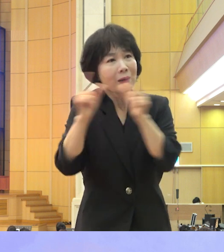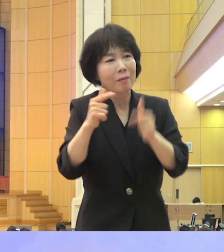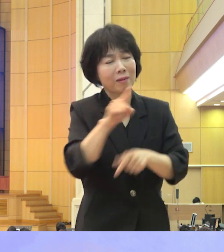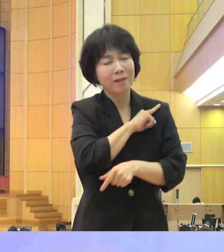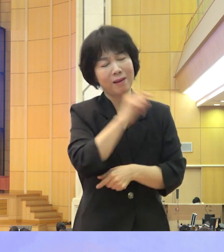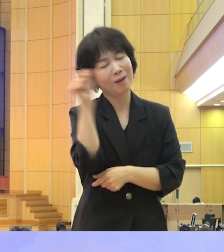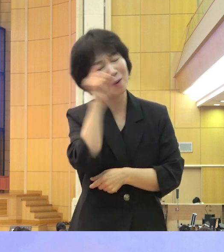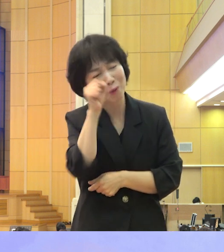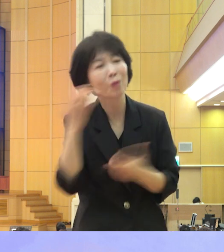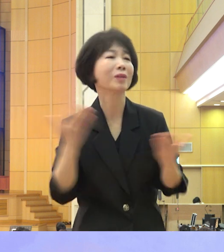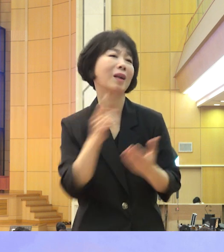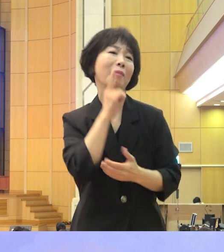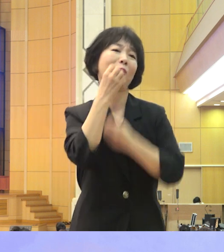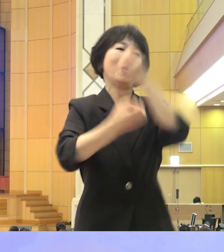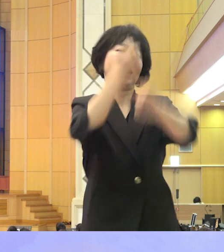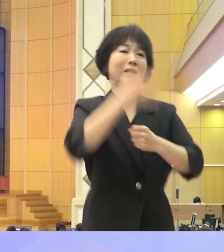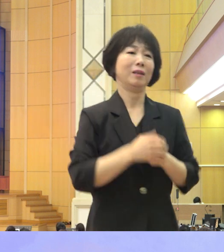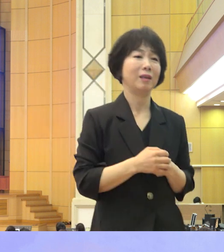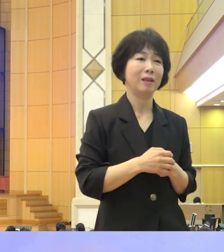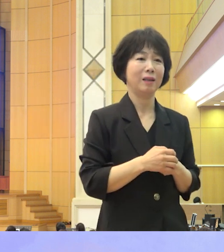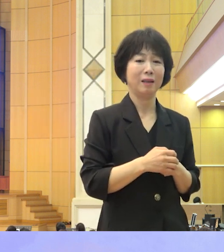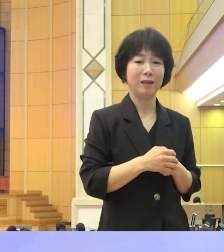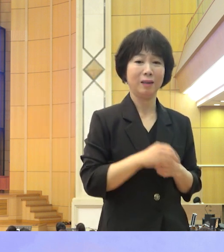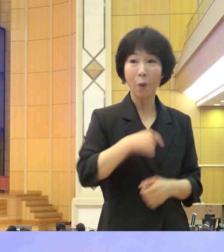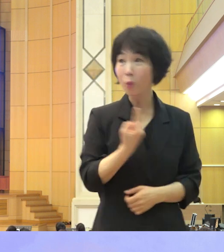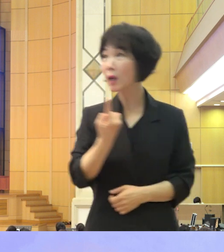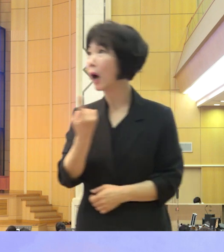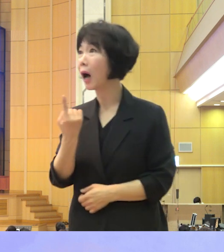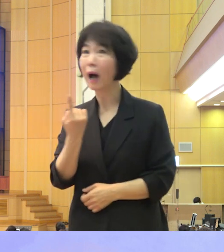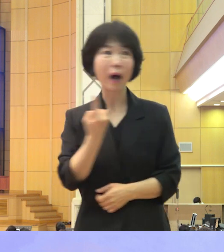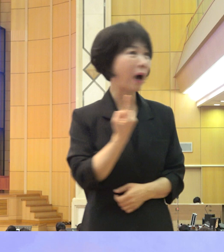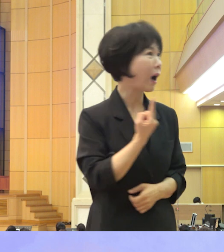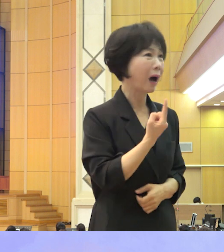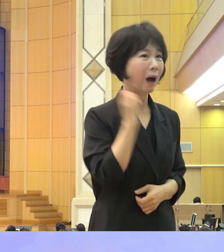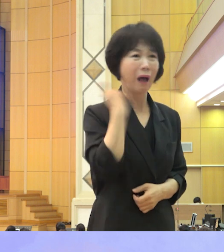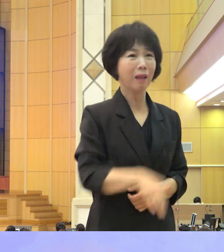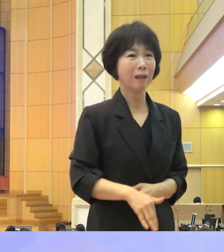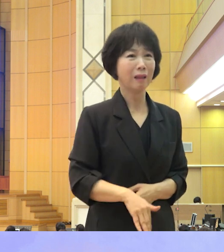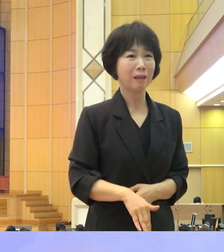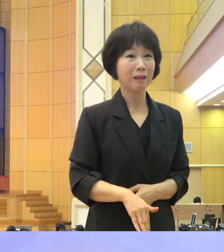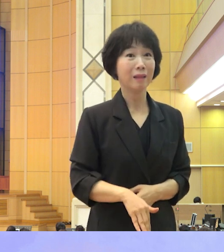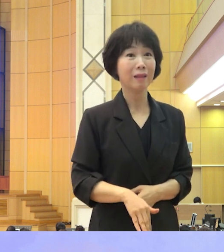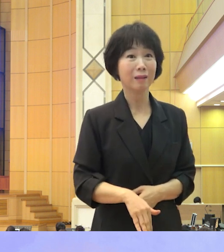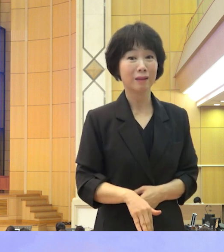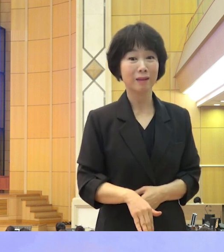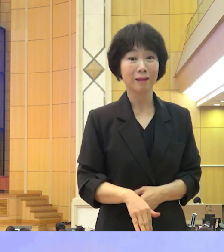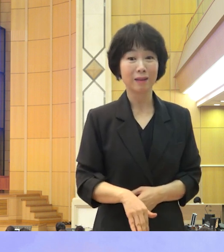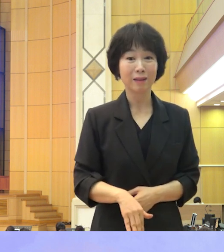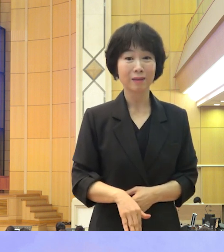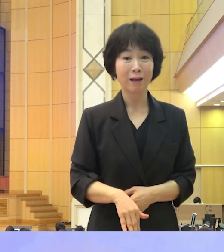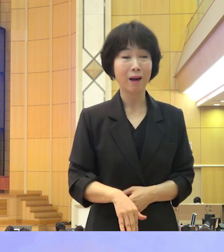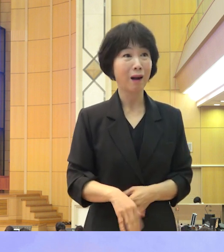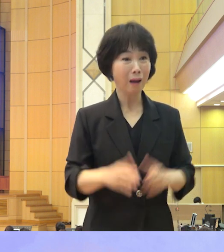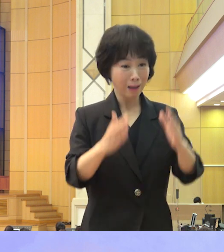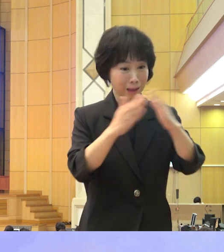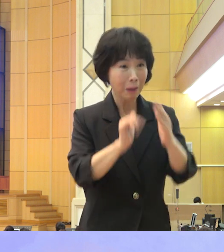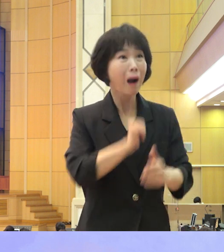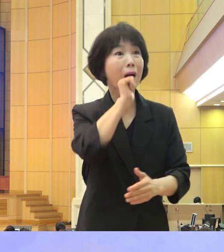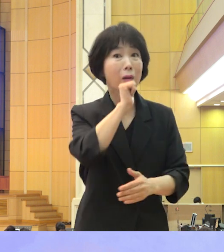뭐 좋은 빌딩 이런 건 그만두고라도 그냥 저런 초원에 그냥 집